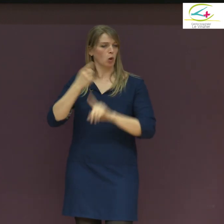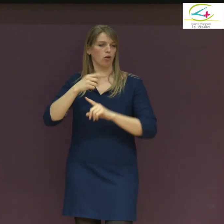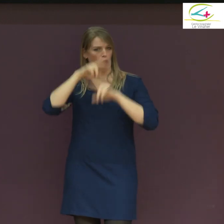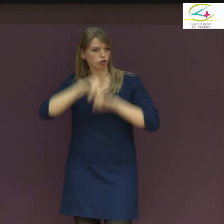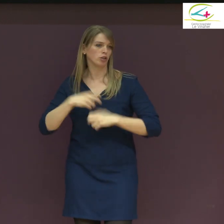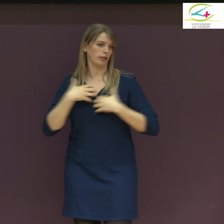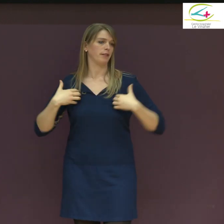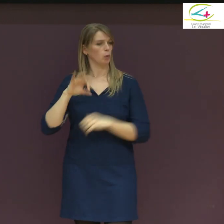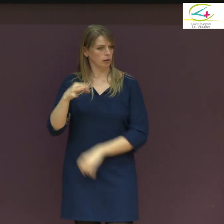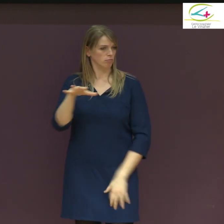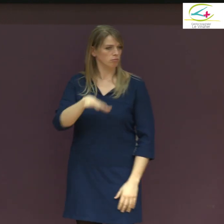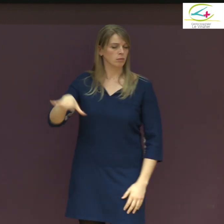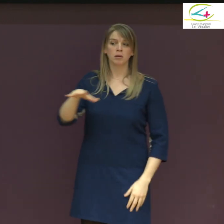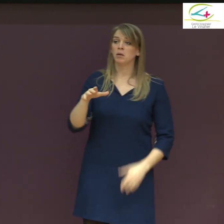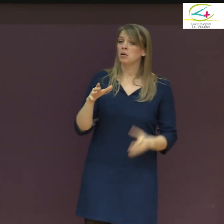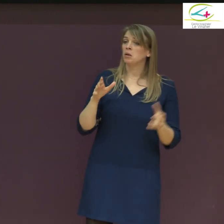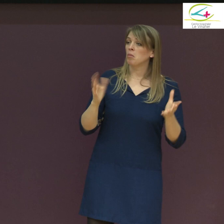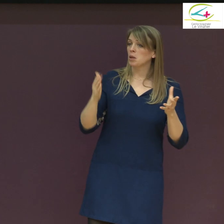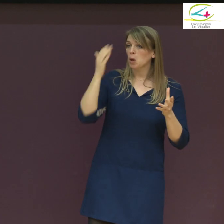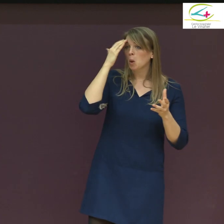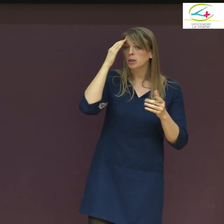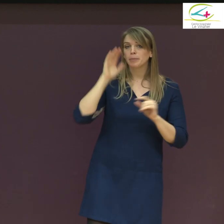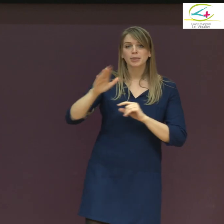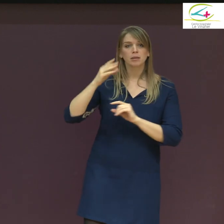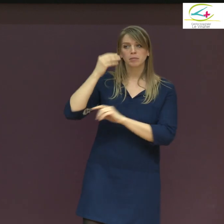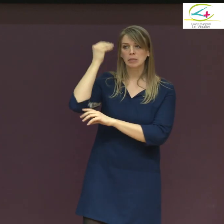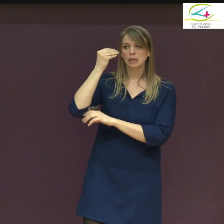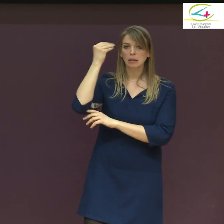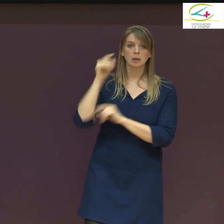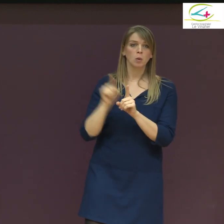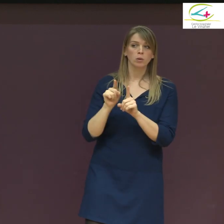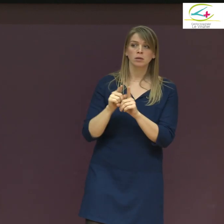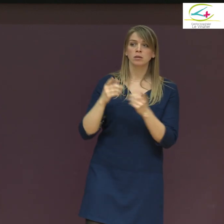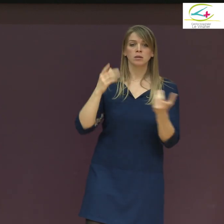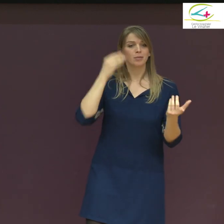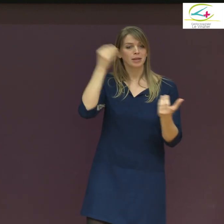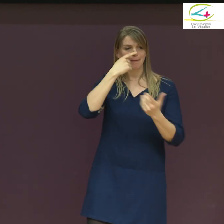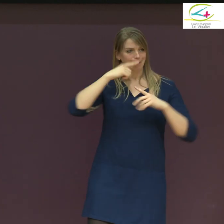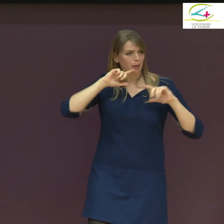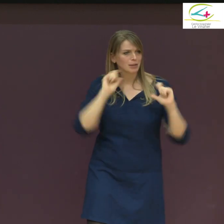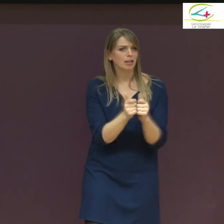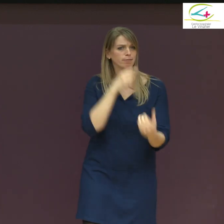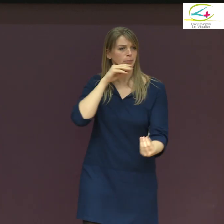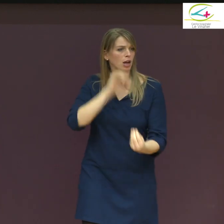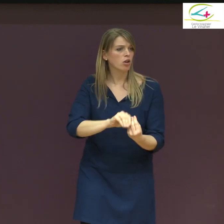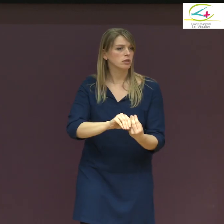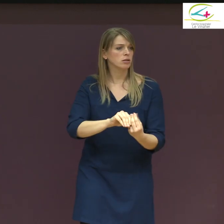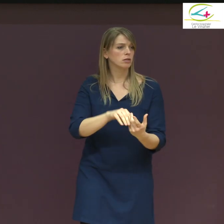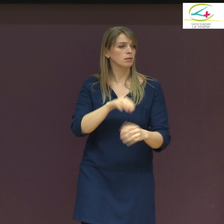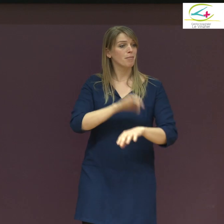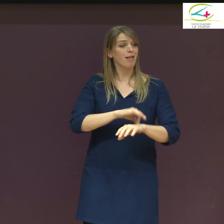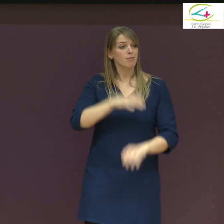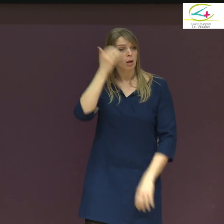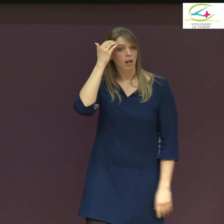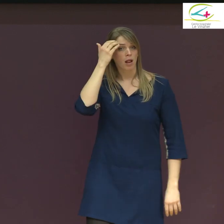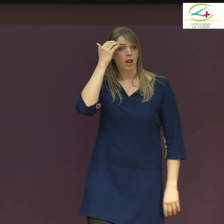Et puis, il y a un enjeu que vous connaissez peut-être en psychiatrie, là, qui concerne la psychiatrie, c'est le dépistage précoce des maladies mentales.